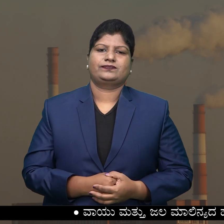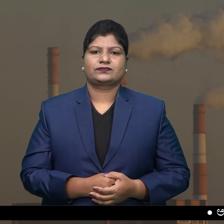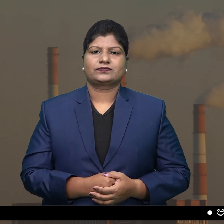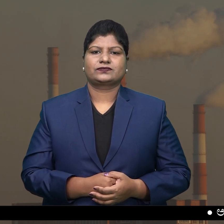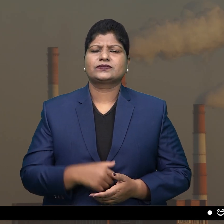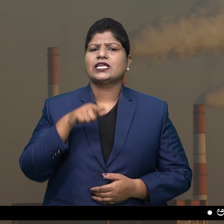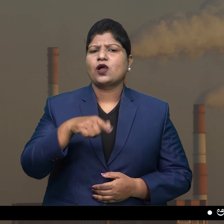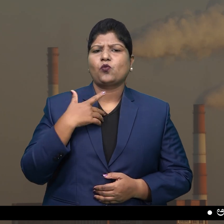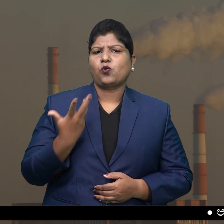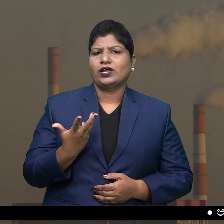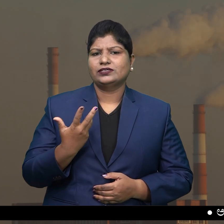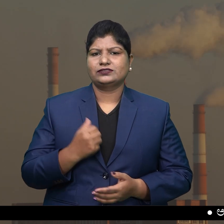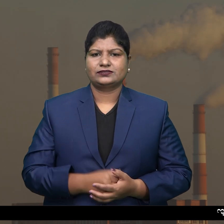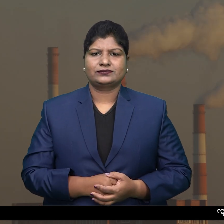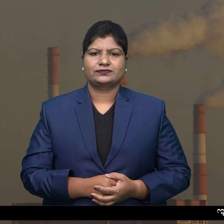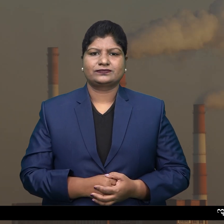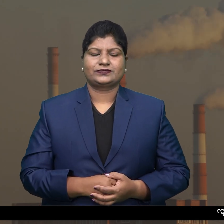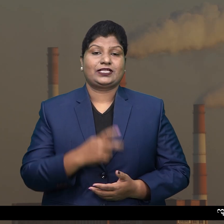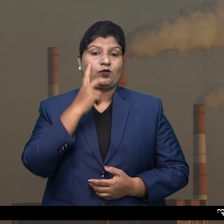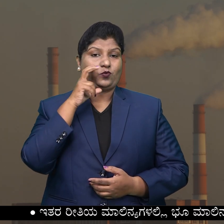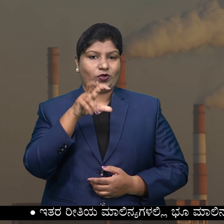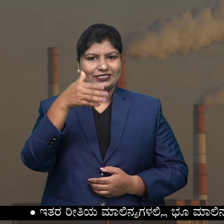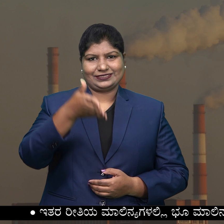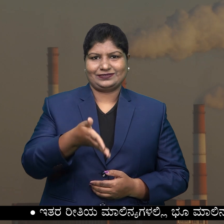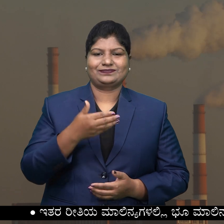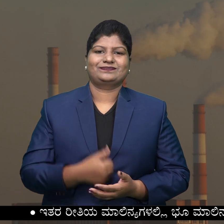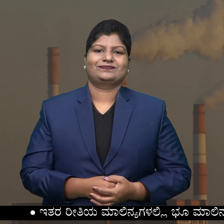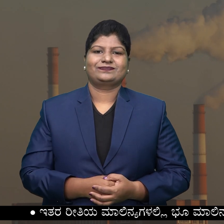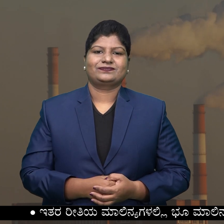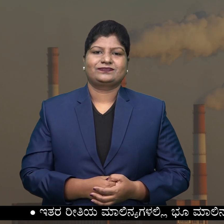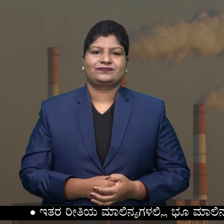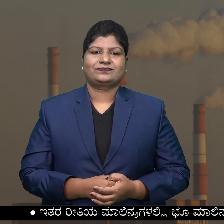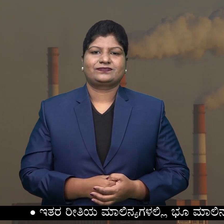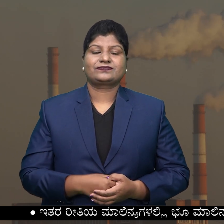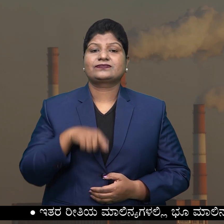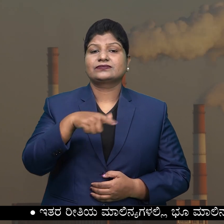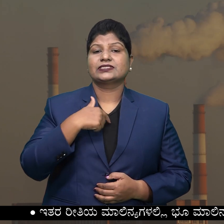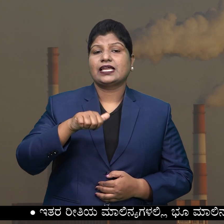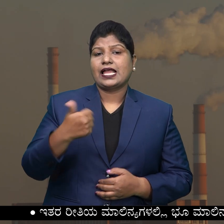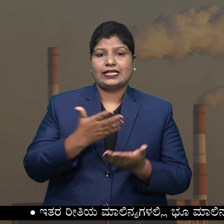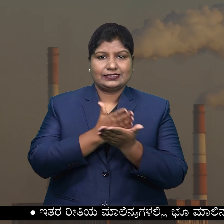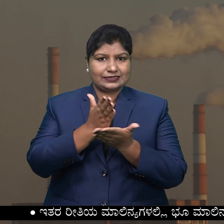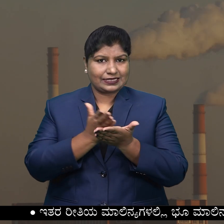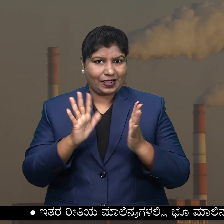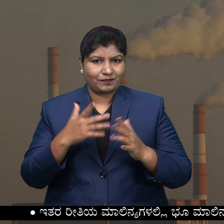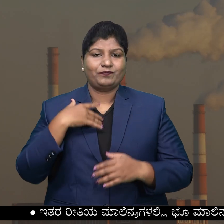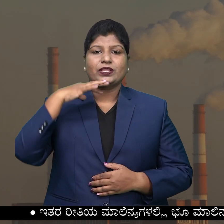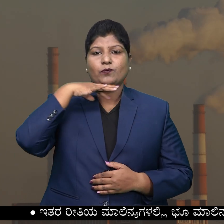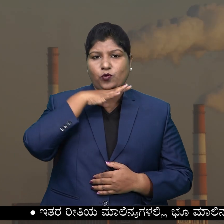ಅವು ಯಾವುವು? ಇಲ್ಲಿ ವೀಕ್ಷಿಸಿ. ಇತರ ರೀತಿಯ ಮಾಲಿನ್ಯಗಳಲ್ಲಿ ಭೂ ಮಾಲಿನ್ಯ, ಶಬ್ದ ಮಾಲಿನ್ಯ ಮತ್ತು ವಿಕಿರಣಶೀಲ ಮಾಲಿನ್ಯ